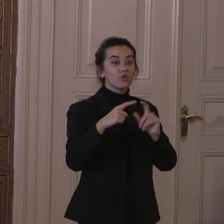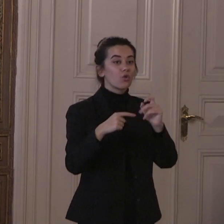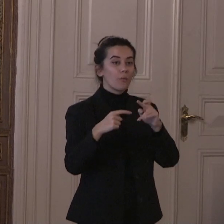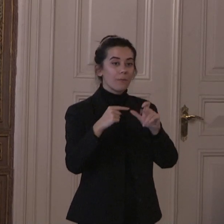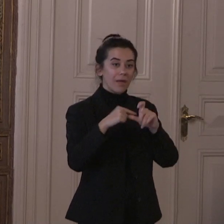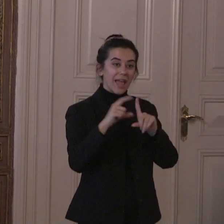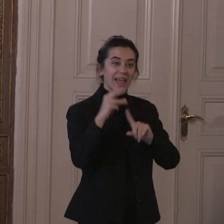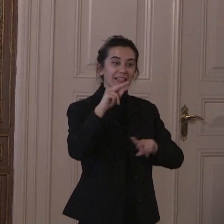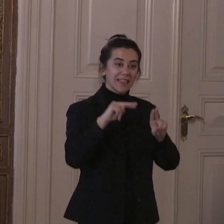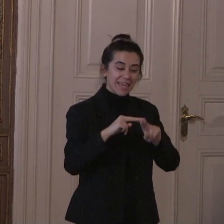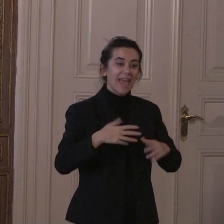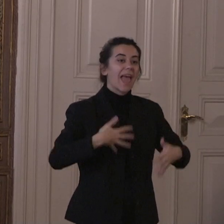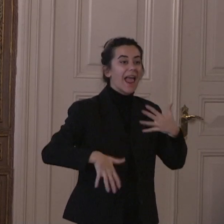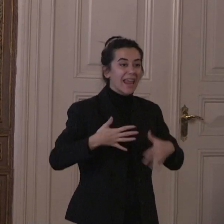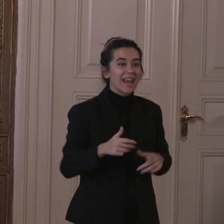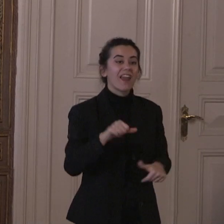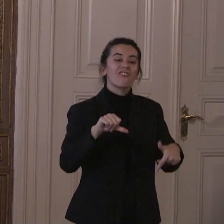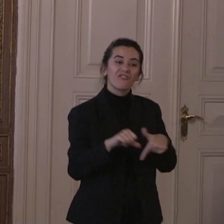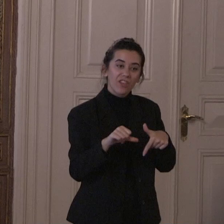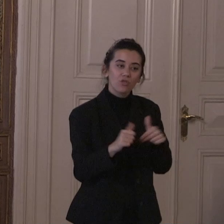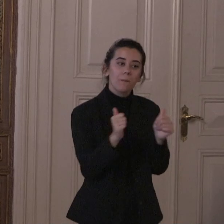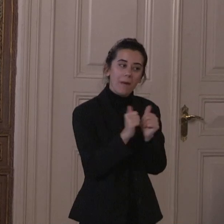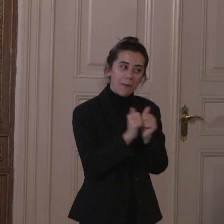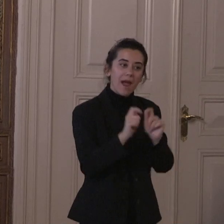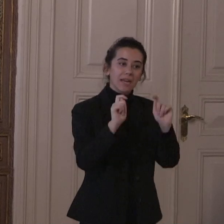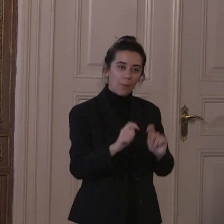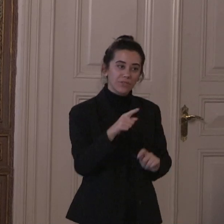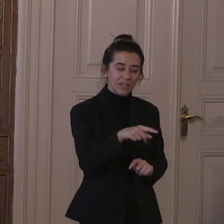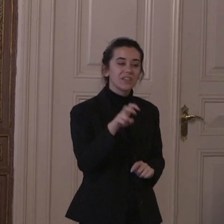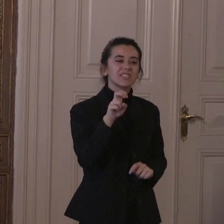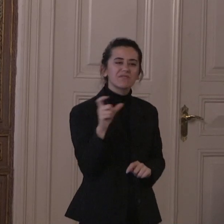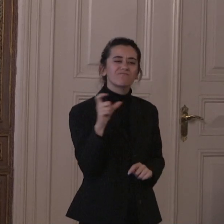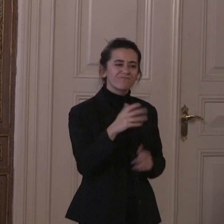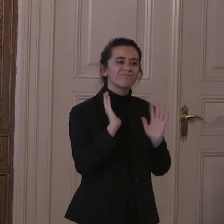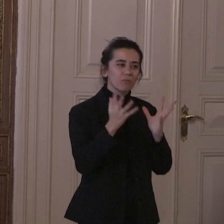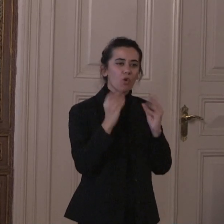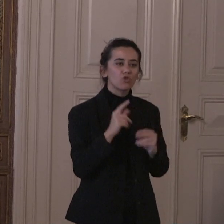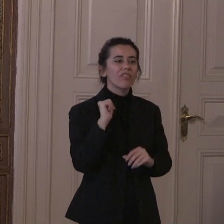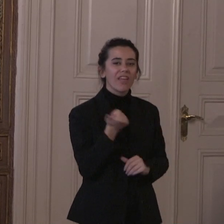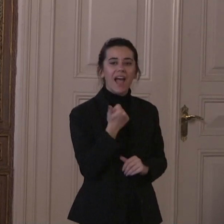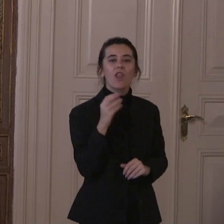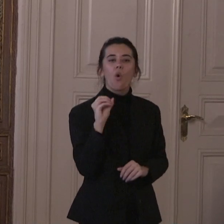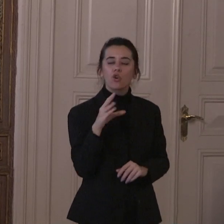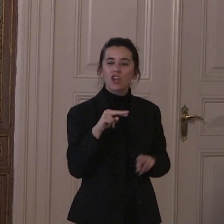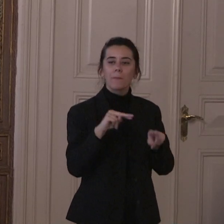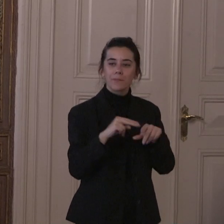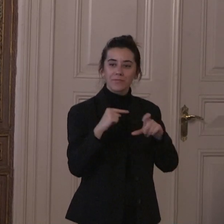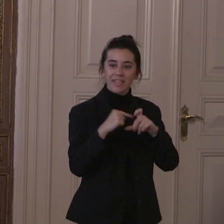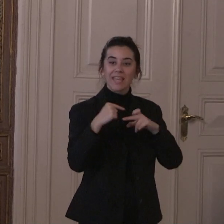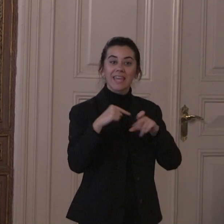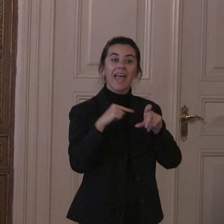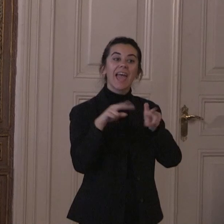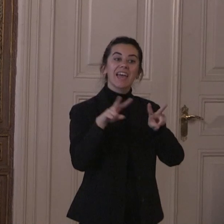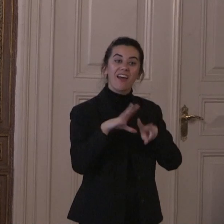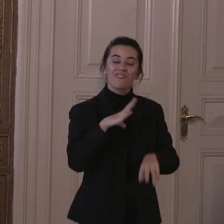yaptık. 8 Eylül'de bütün gün süren bir çalıştaydı. Çok değerli hocam, Kerem hocam da bizimle birlikteydi. Ve çok